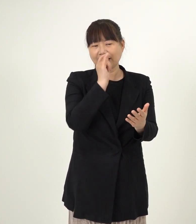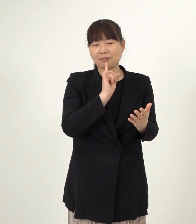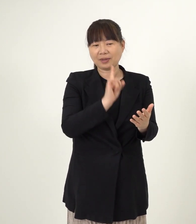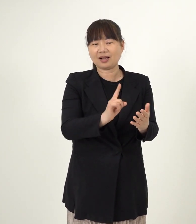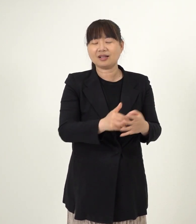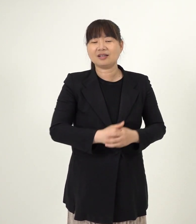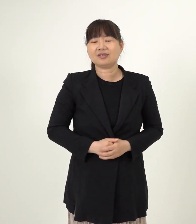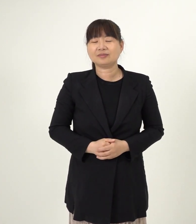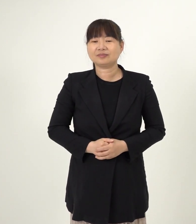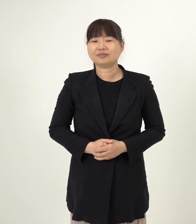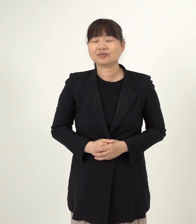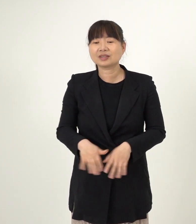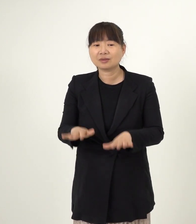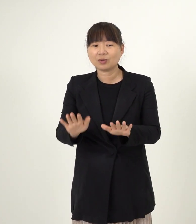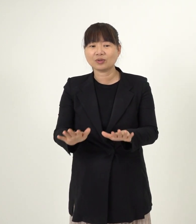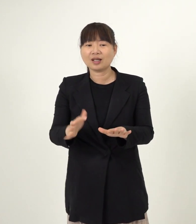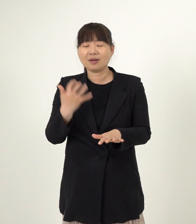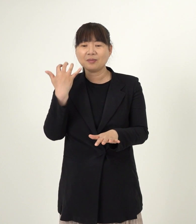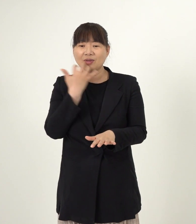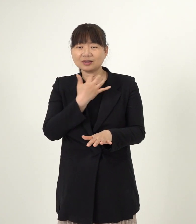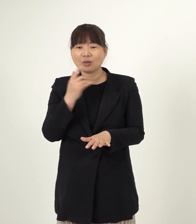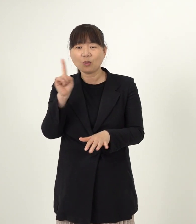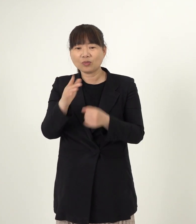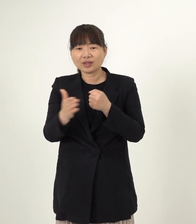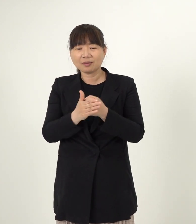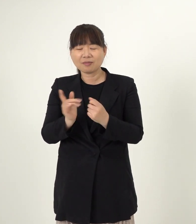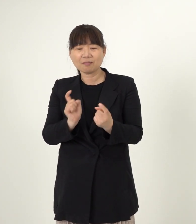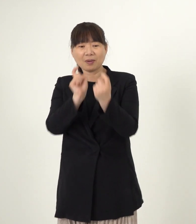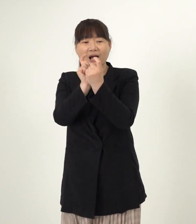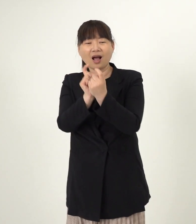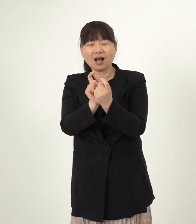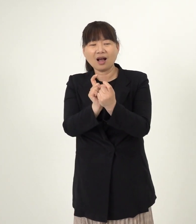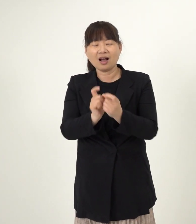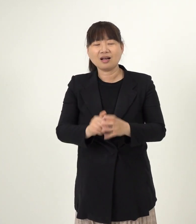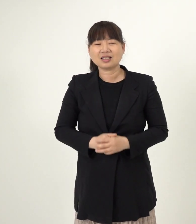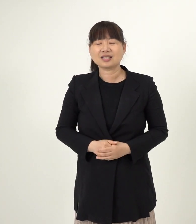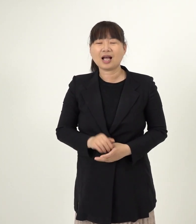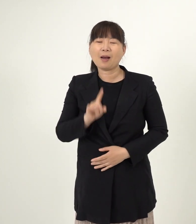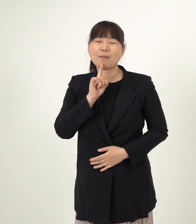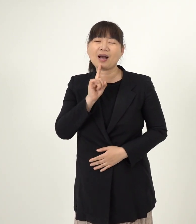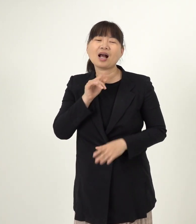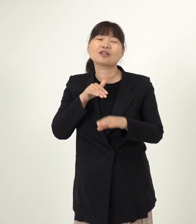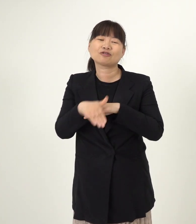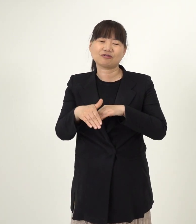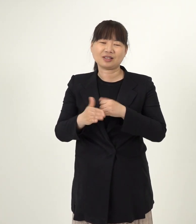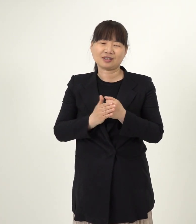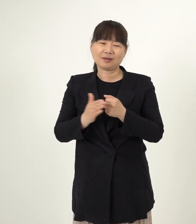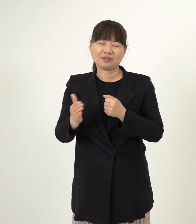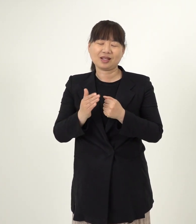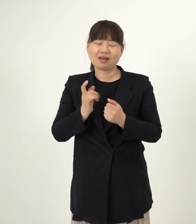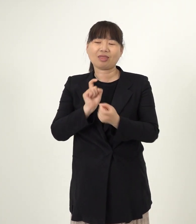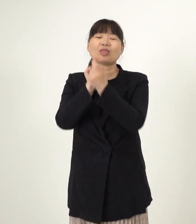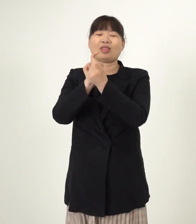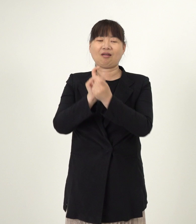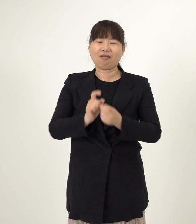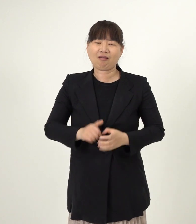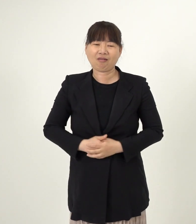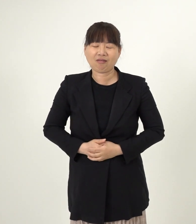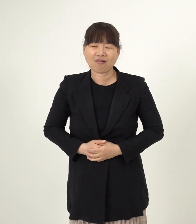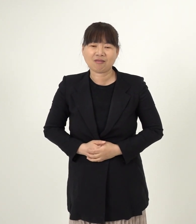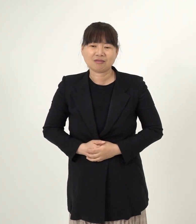이때 베드로가 이번에는 뭐 때문에 들통이 났죠? 이 악센트, 억양 때문에 들통이 났어요.